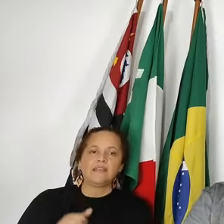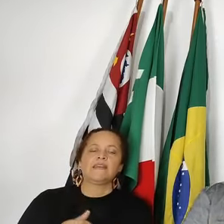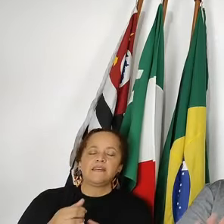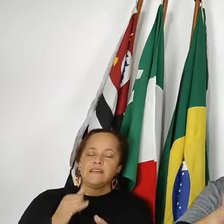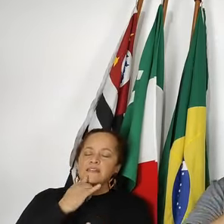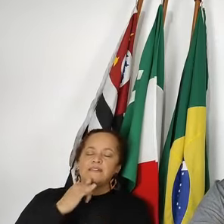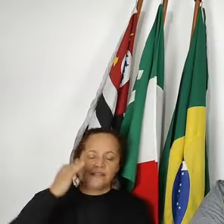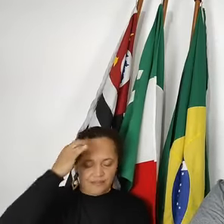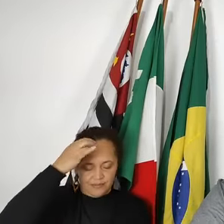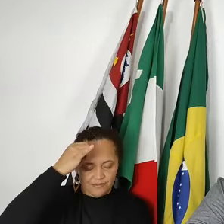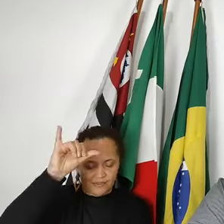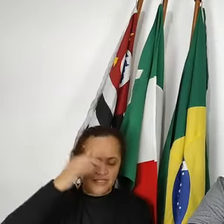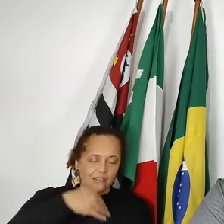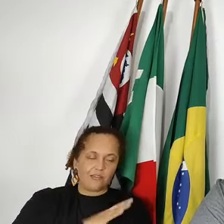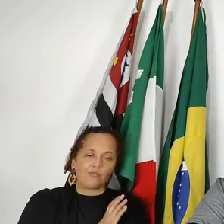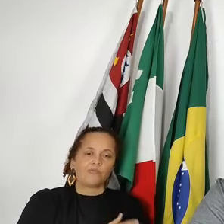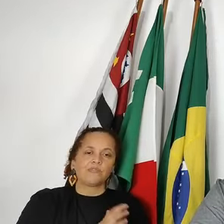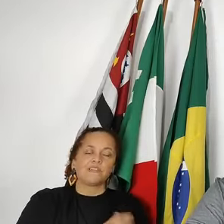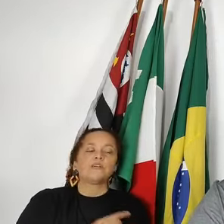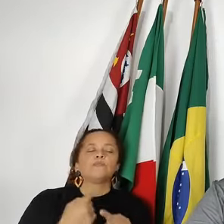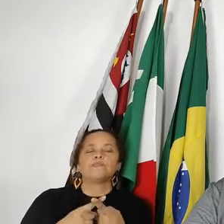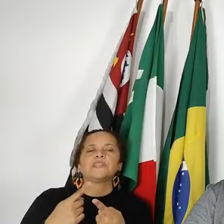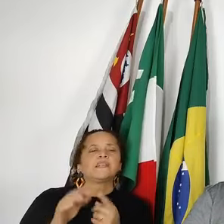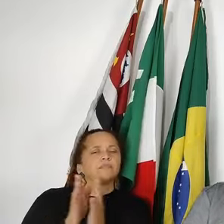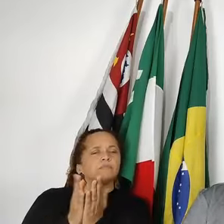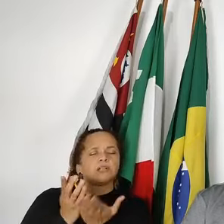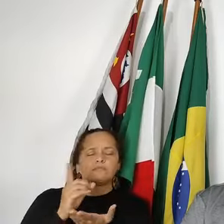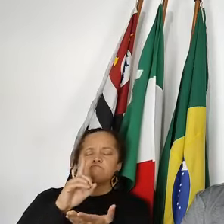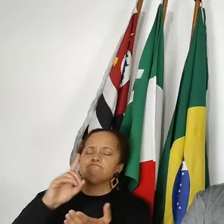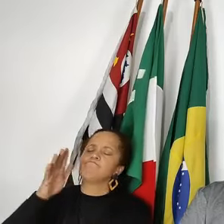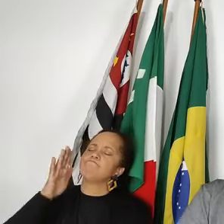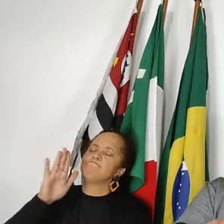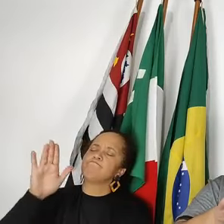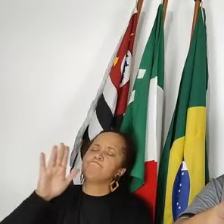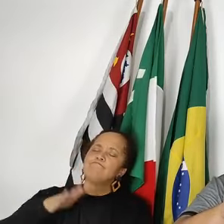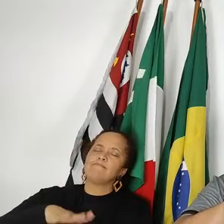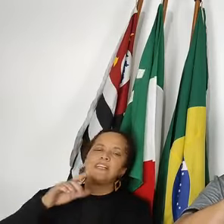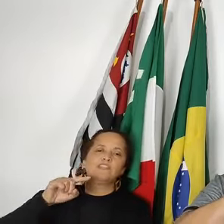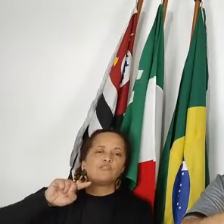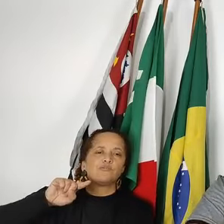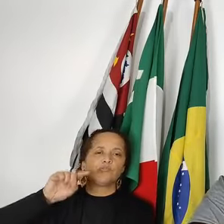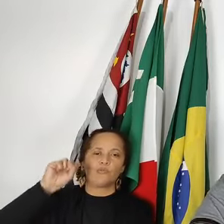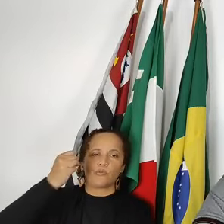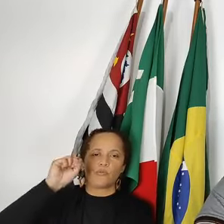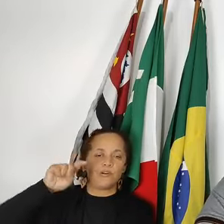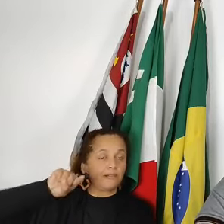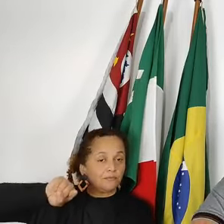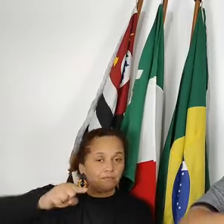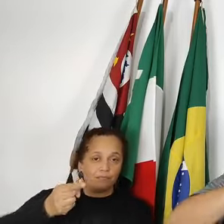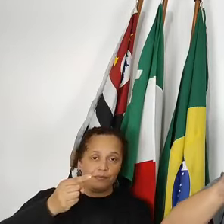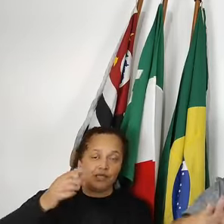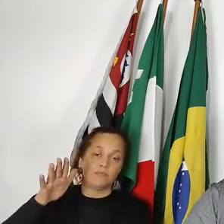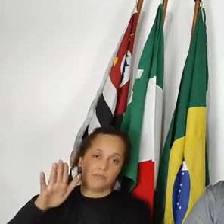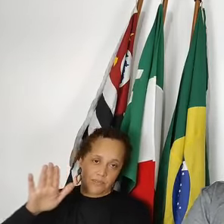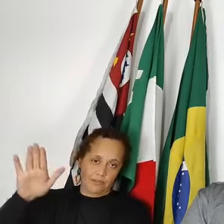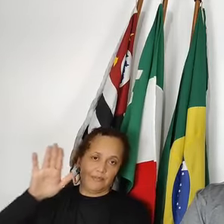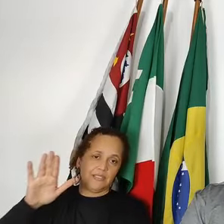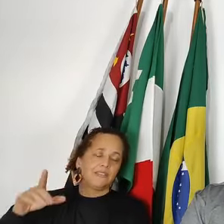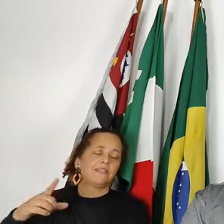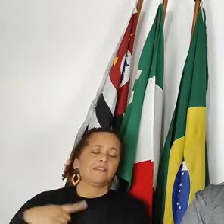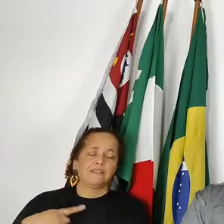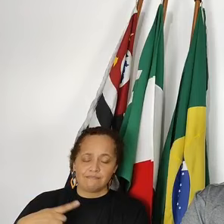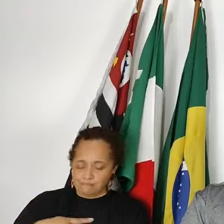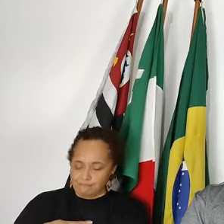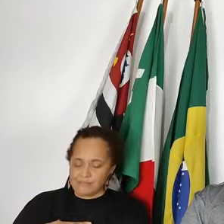das promessas. Existem mais de 8.000 promessas na palavra. Então, para 8.000 problemas, existem